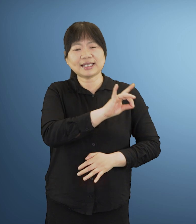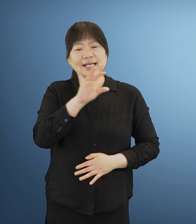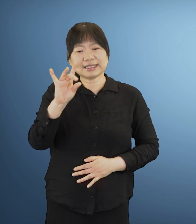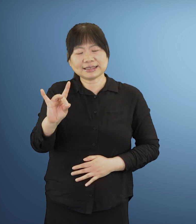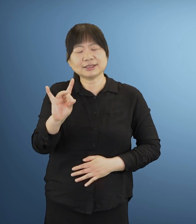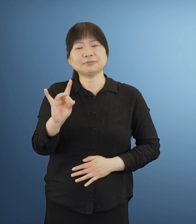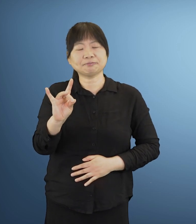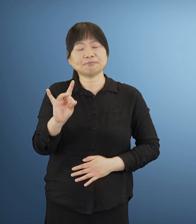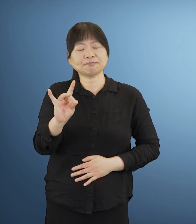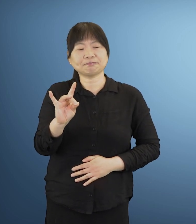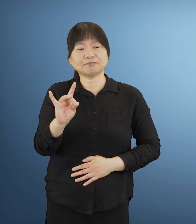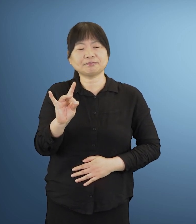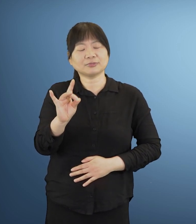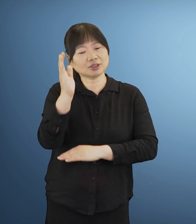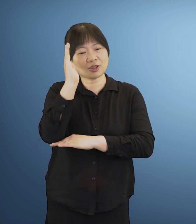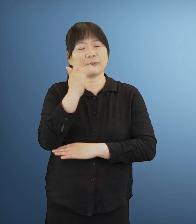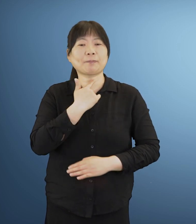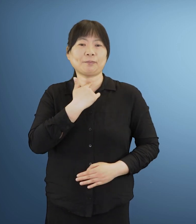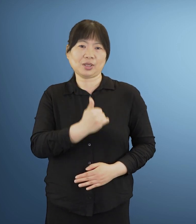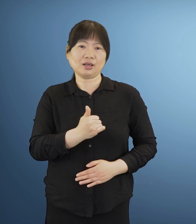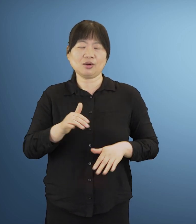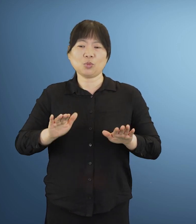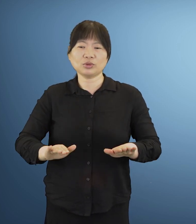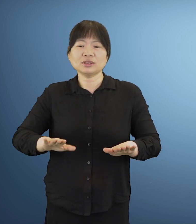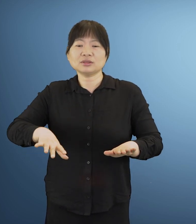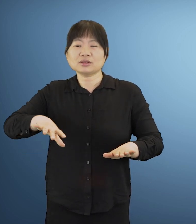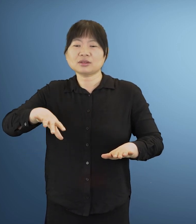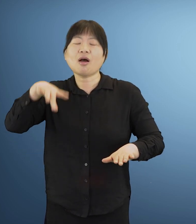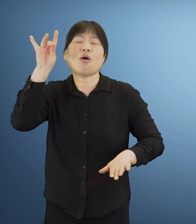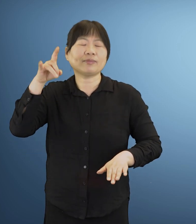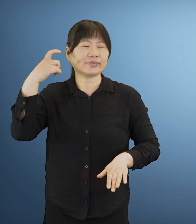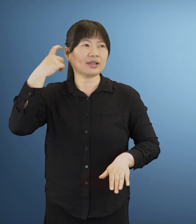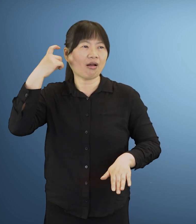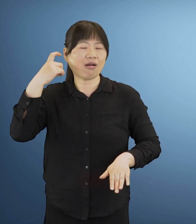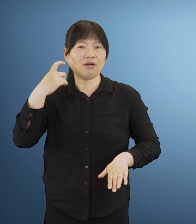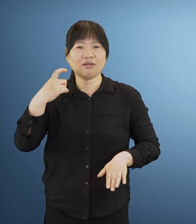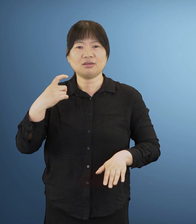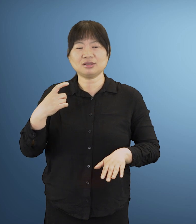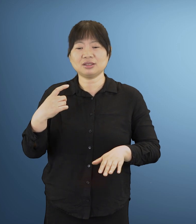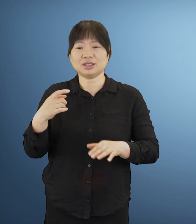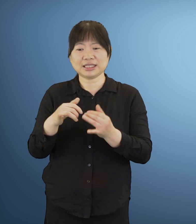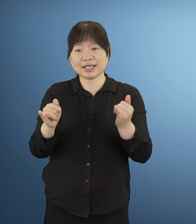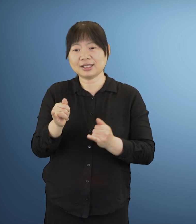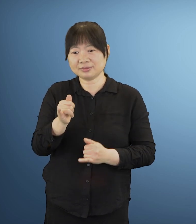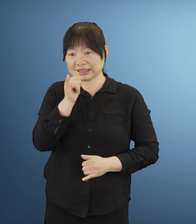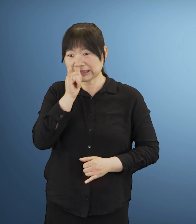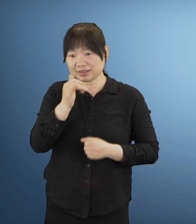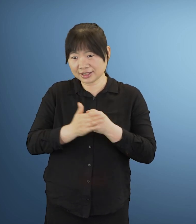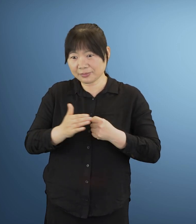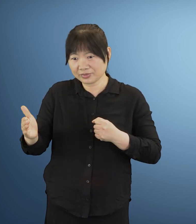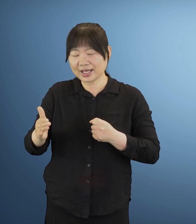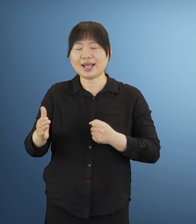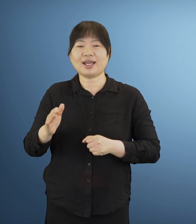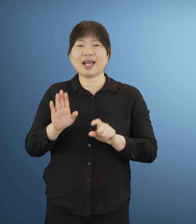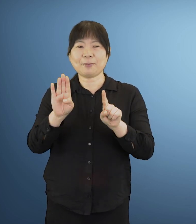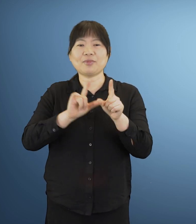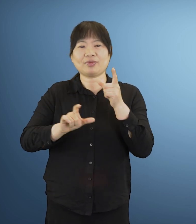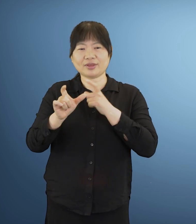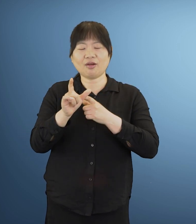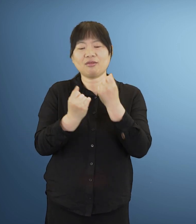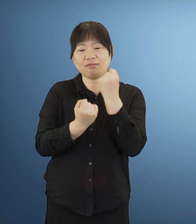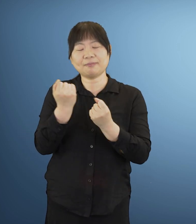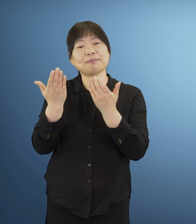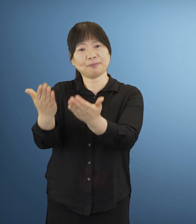설명을 드렸었는데 또 오늘 처음 듣는 분들을 위해서 한 번 더 설명을 좀 드리겠습니다. 이 비유라는